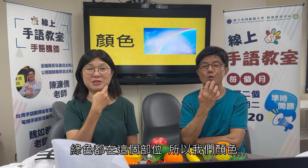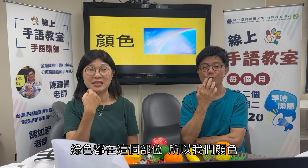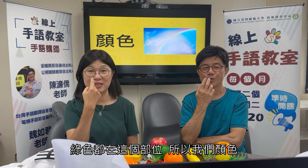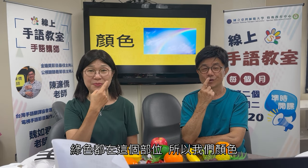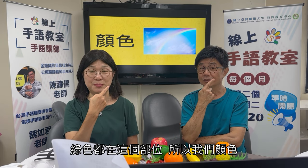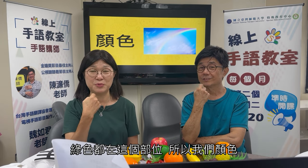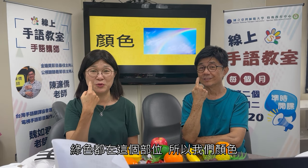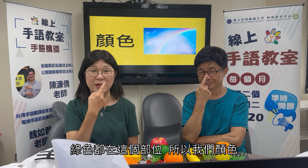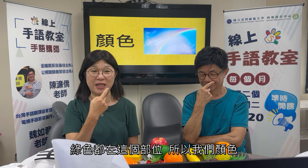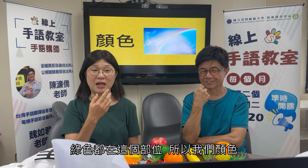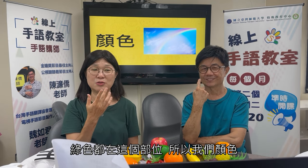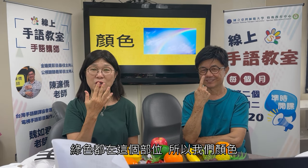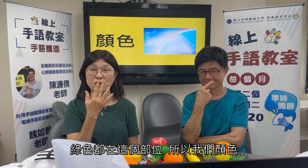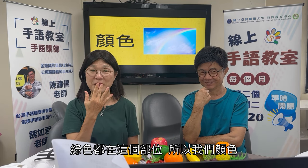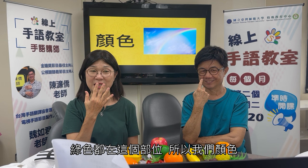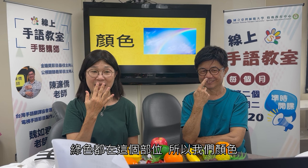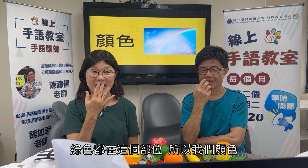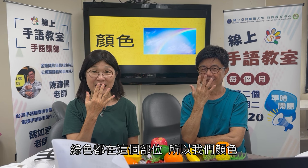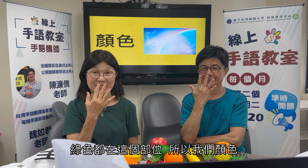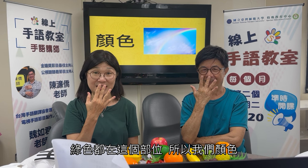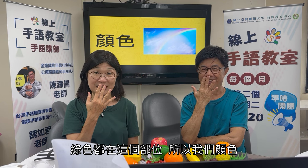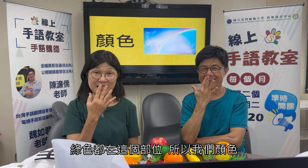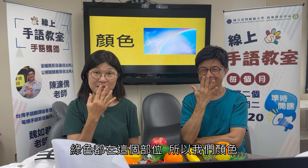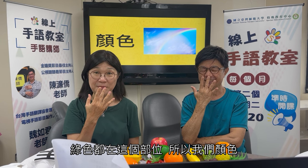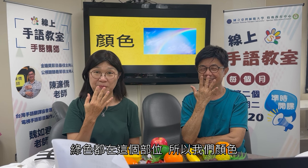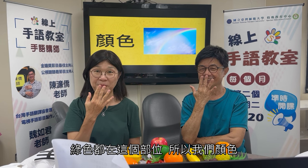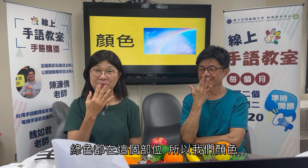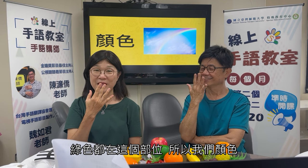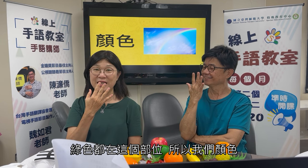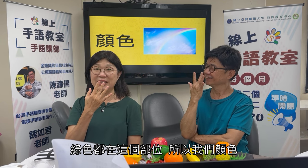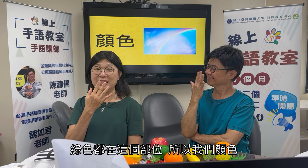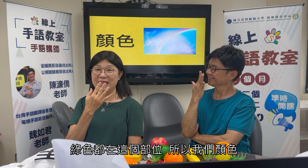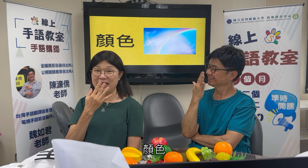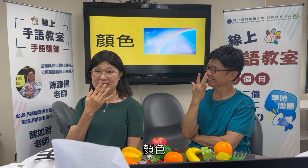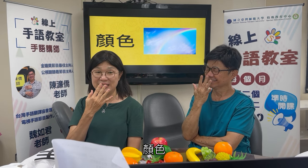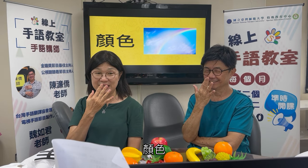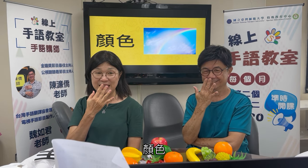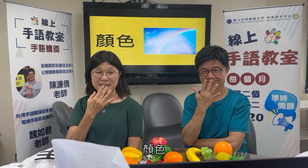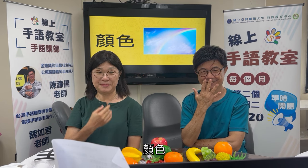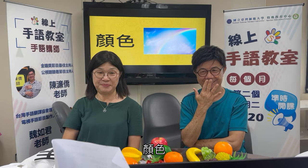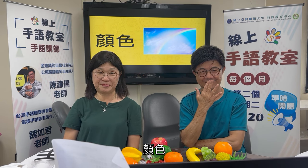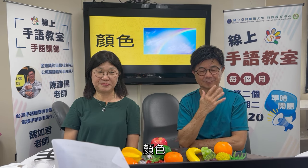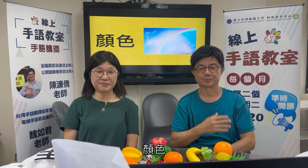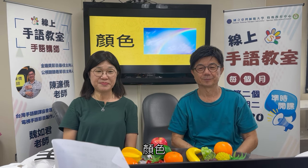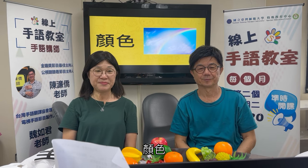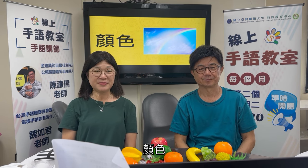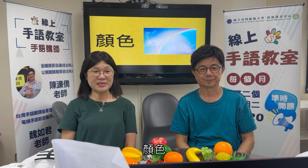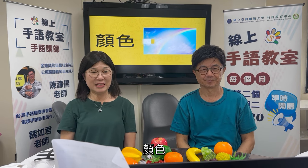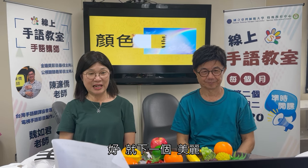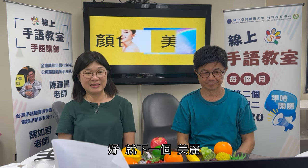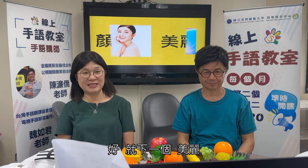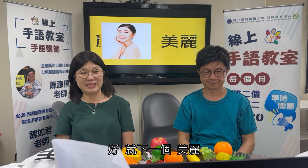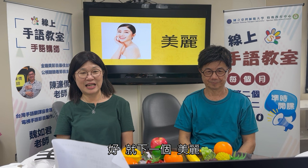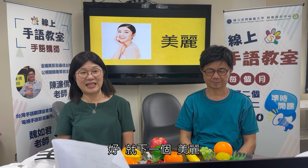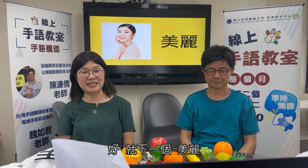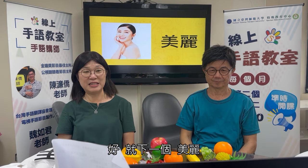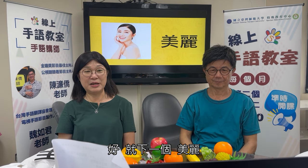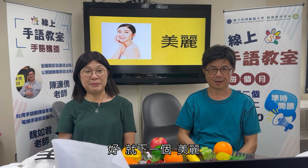这个部位啊，所以我们颜色，颜色。好，接下一个